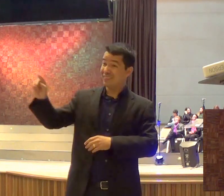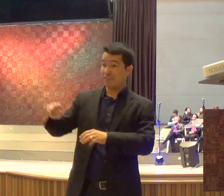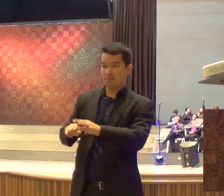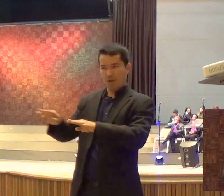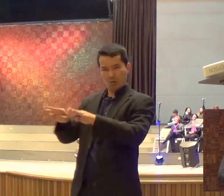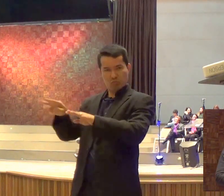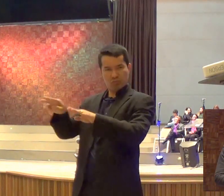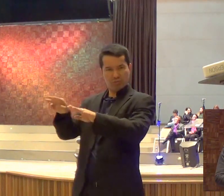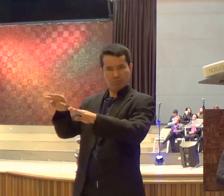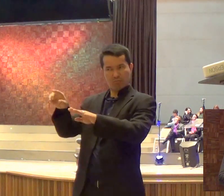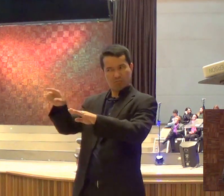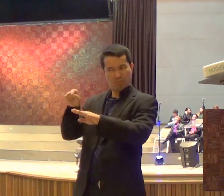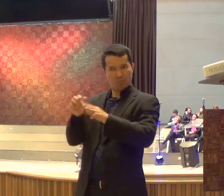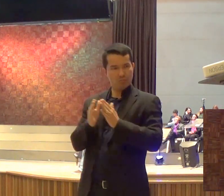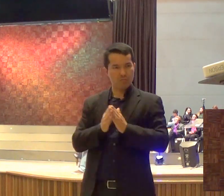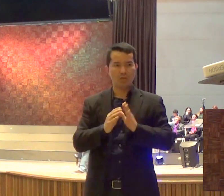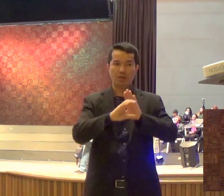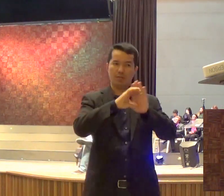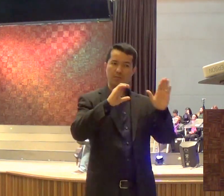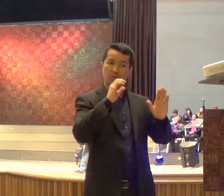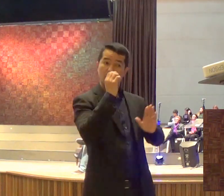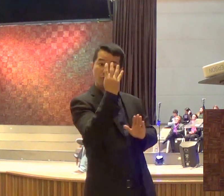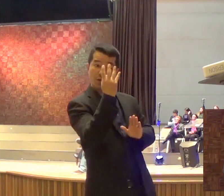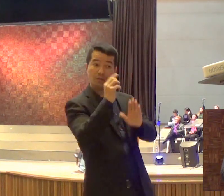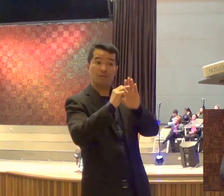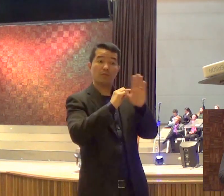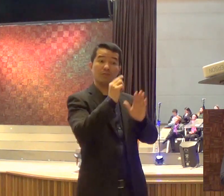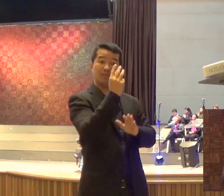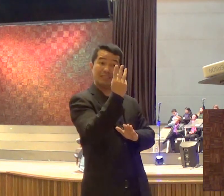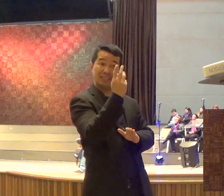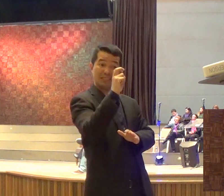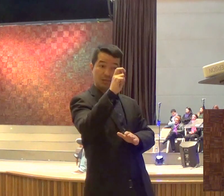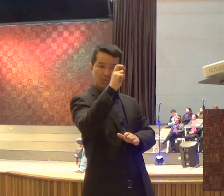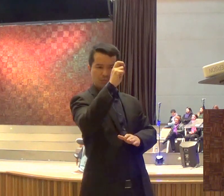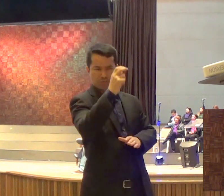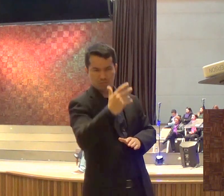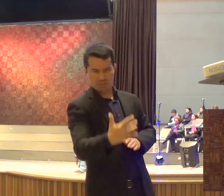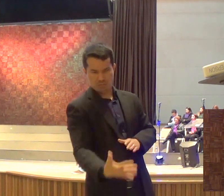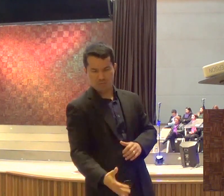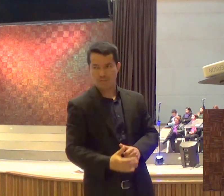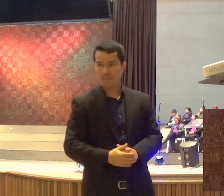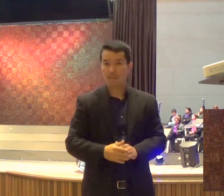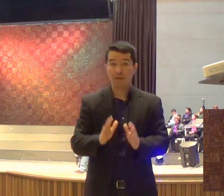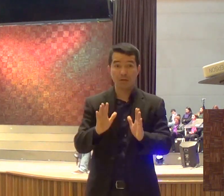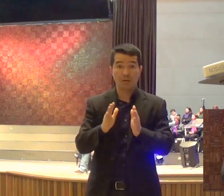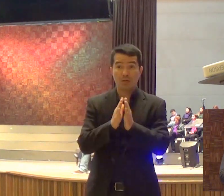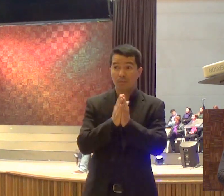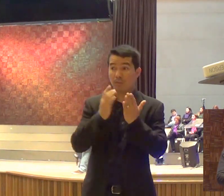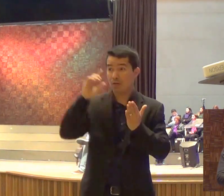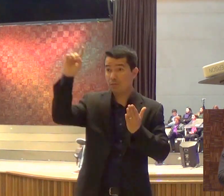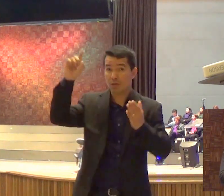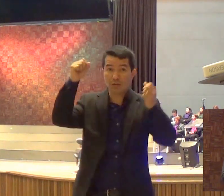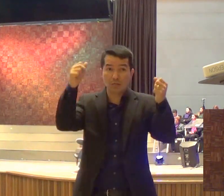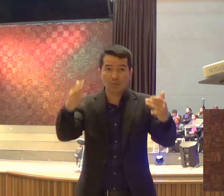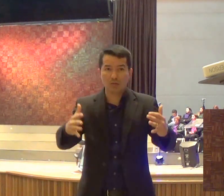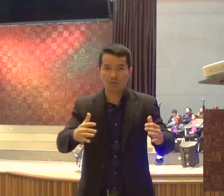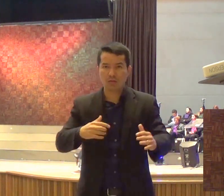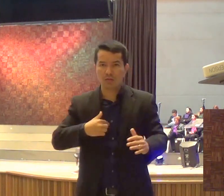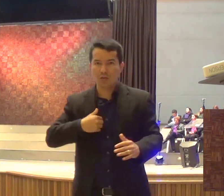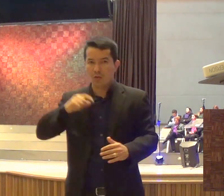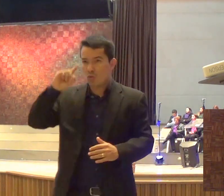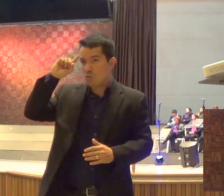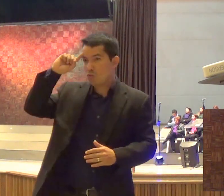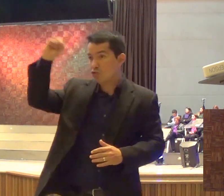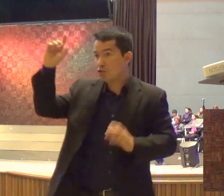evangelista Marcos Capítulo 4 a partir do verso 35 Onde a Bíblia diz assim naquele dia sendo